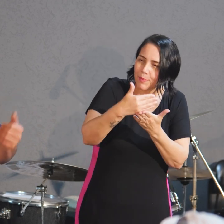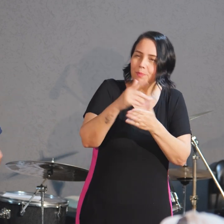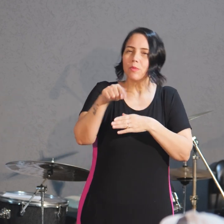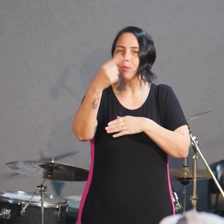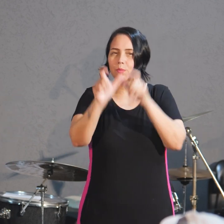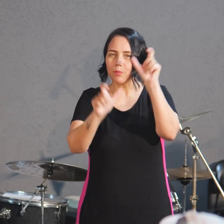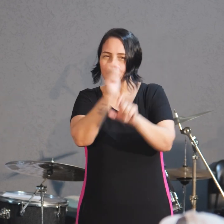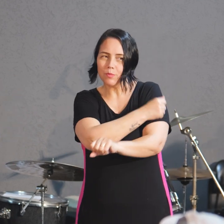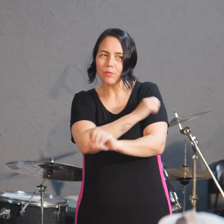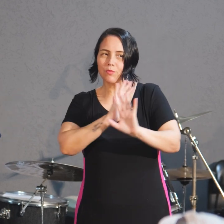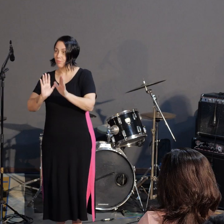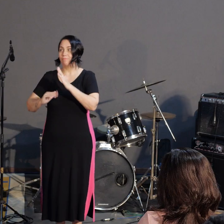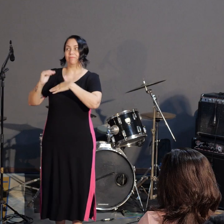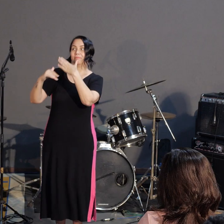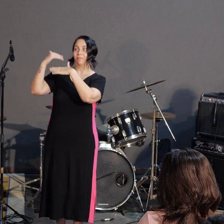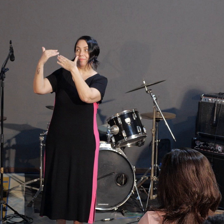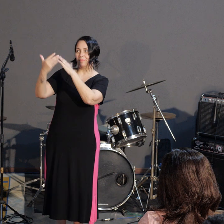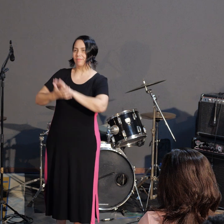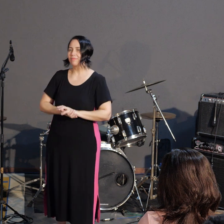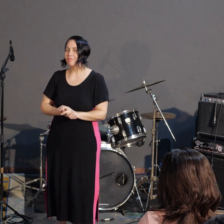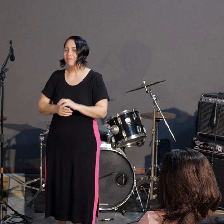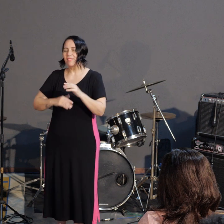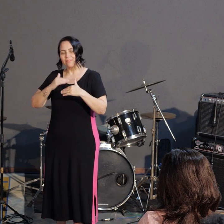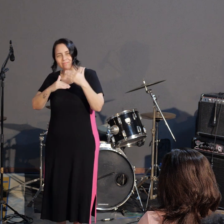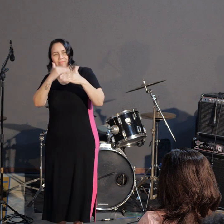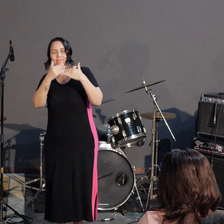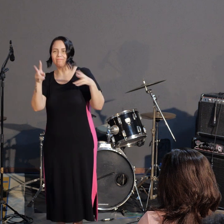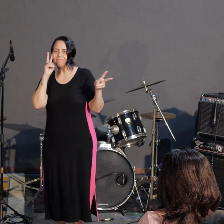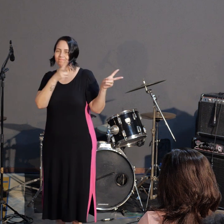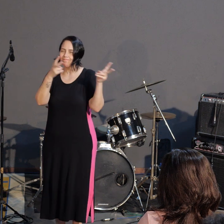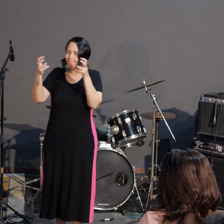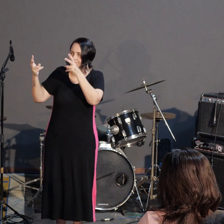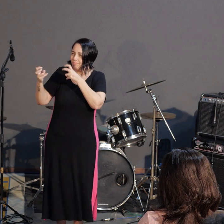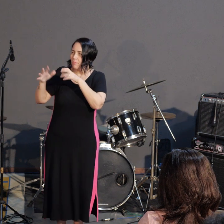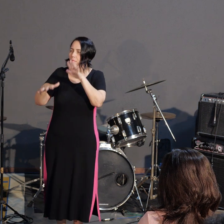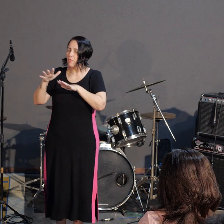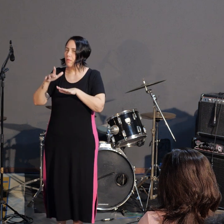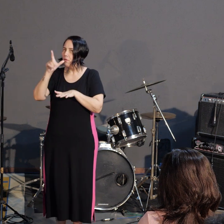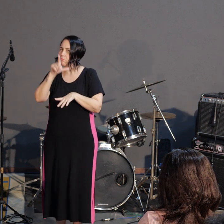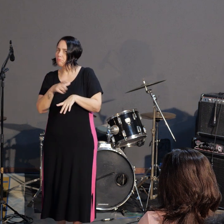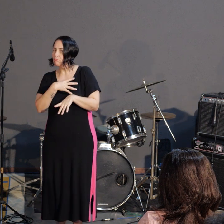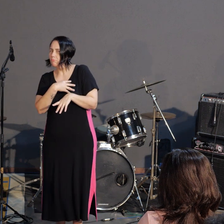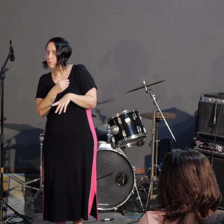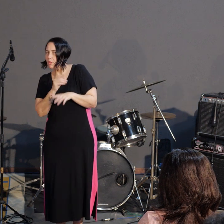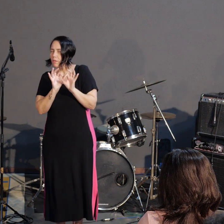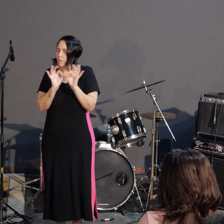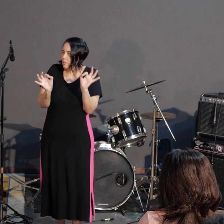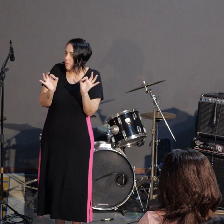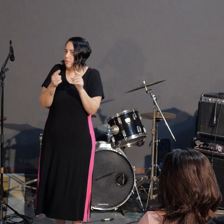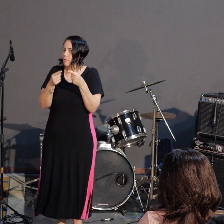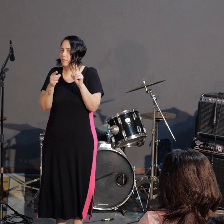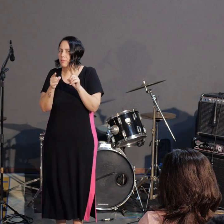outros alunos mais avançados. Então, são processos que vocês vão vendo. Então, às vezes, ah, o meu filho está tocando uma música mais simples.